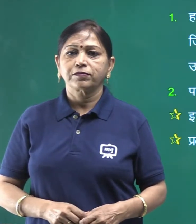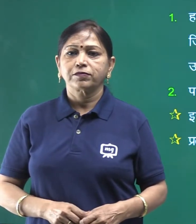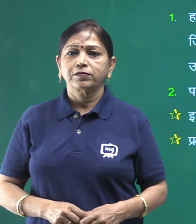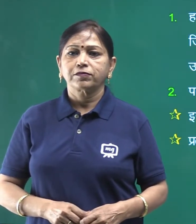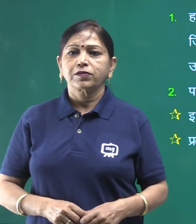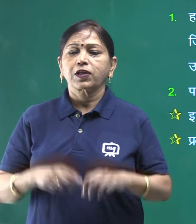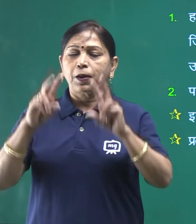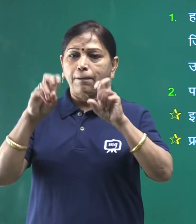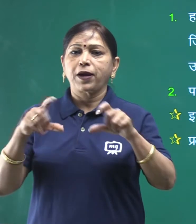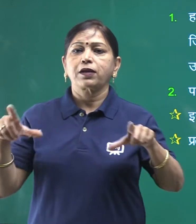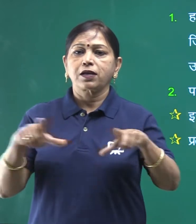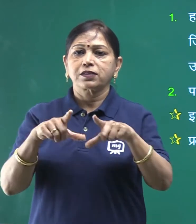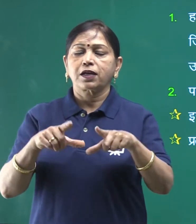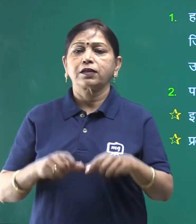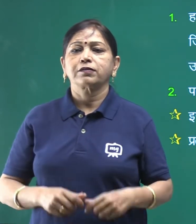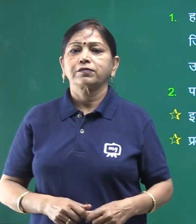पाठ का सार।